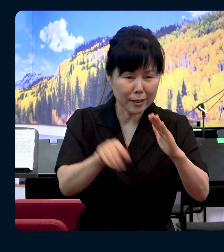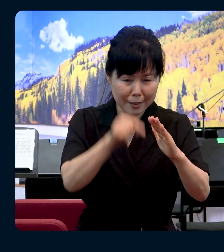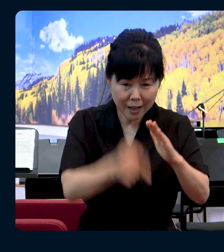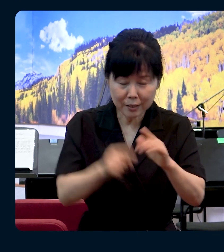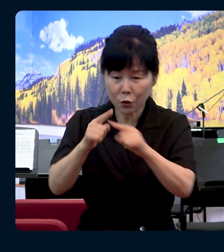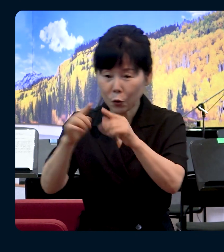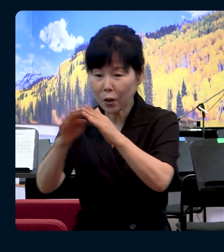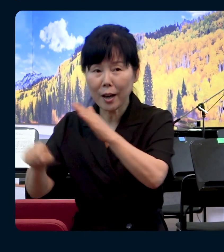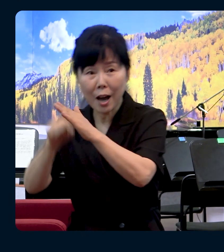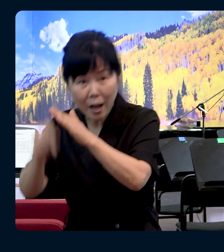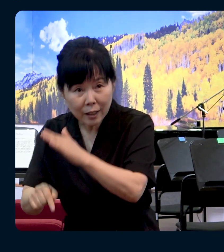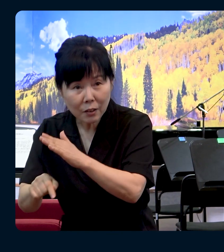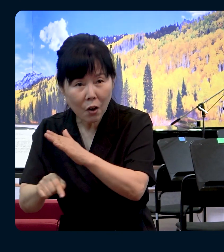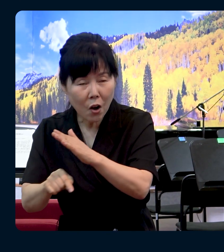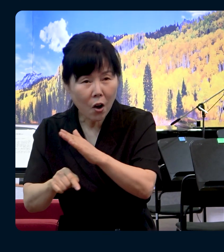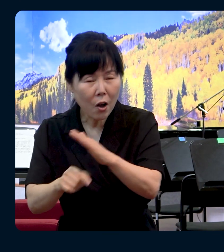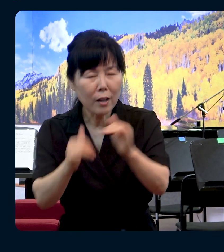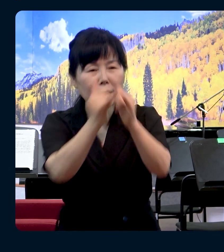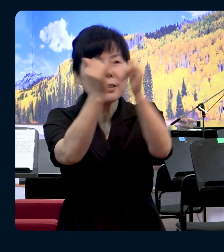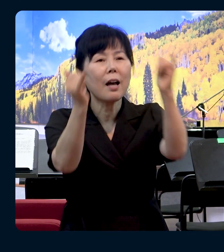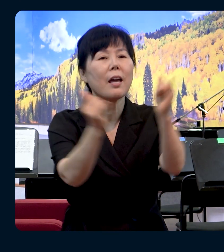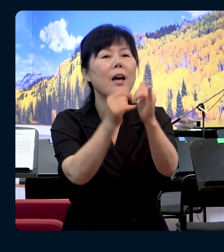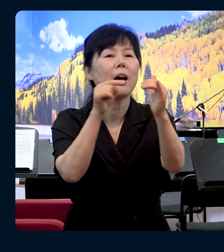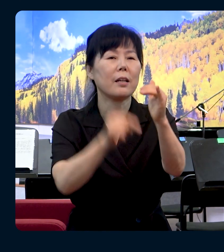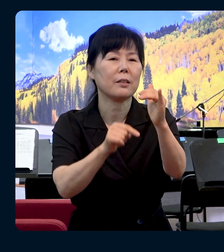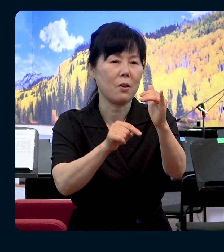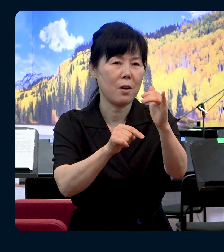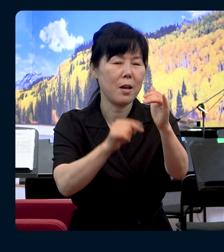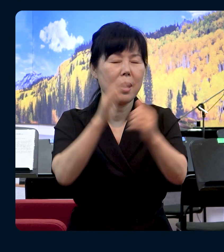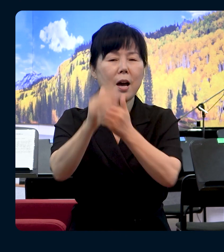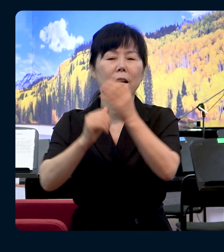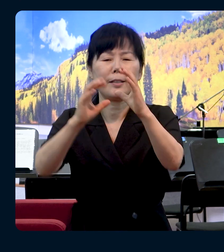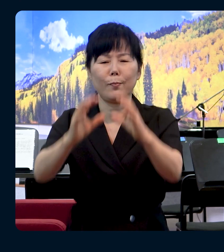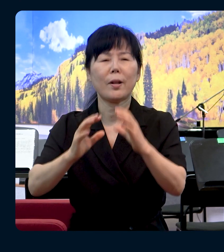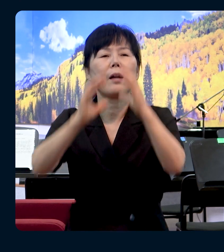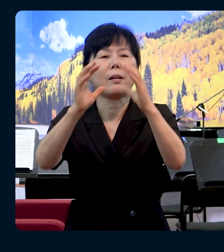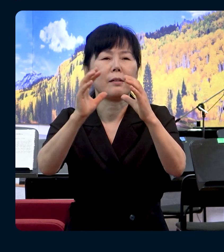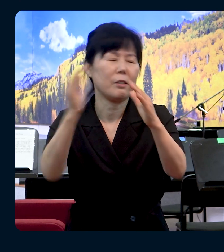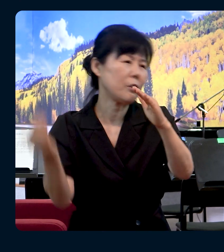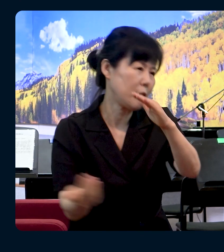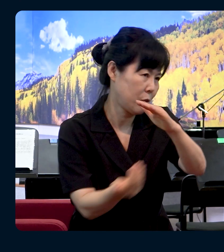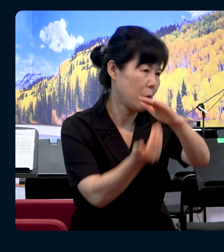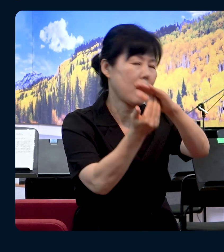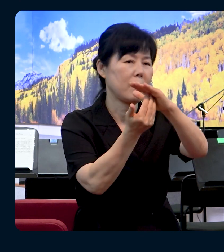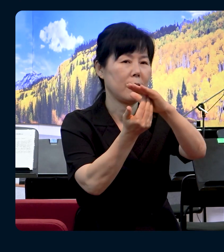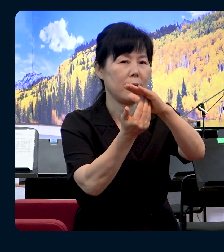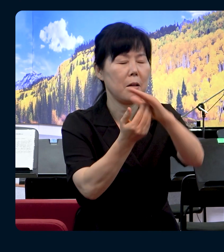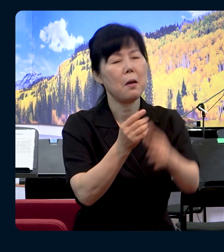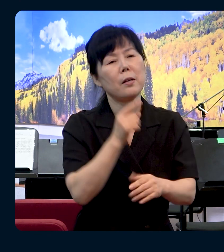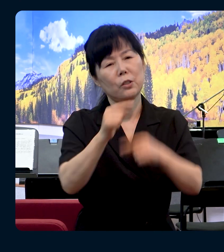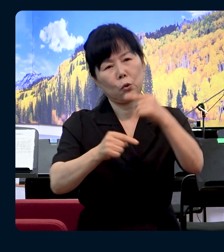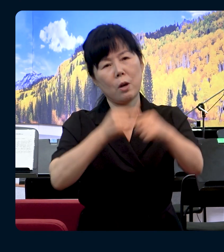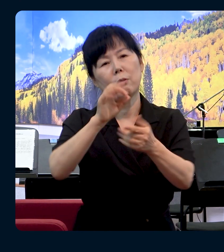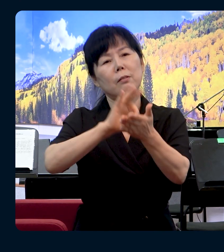가운데서, 이 삶의 자리에서 하나님의 나라를 세워가야 되는 거예요. 그 언어를 가지고.